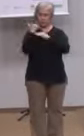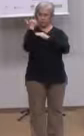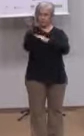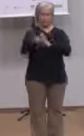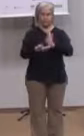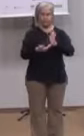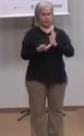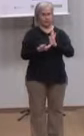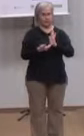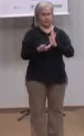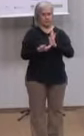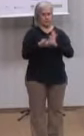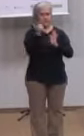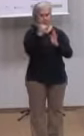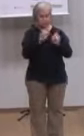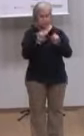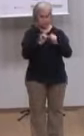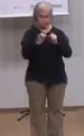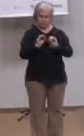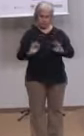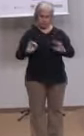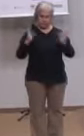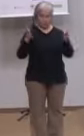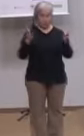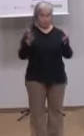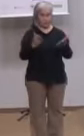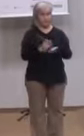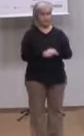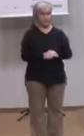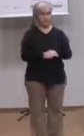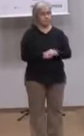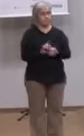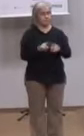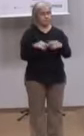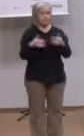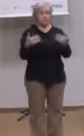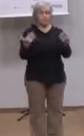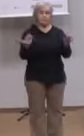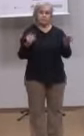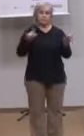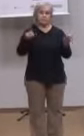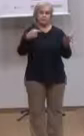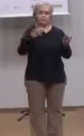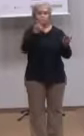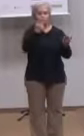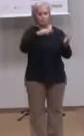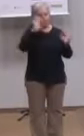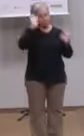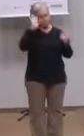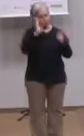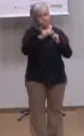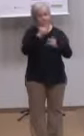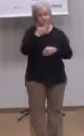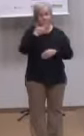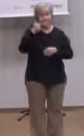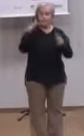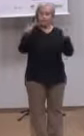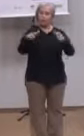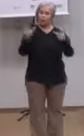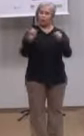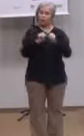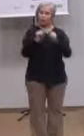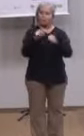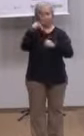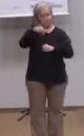casa para a gente fazer esse evento. Mas aí chegamos à conclusão que o melhor local a realizar